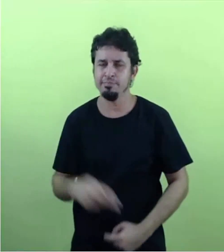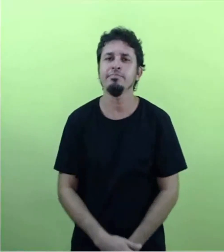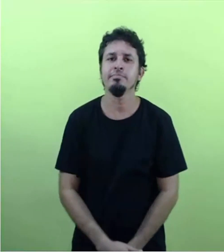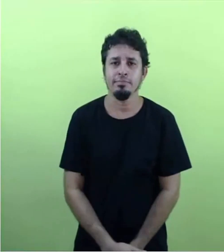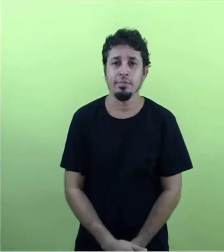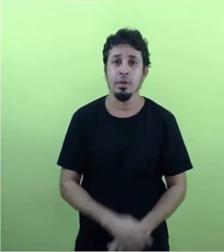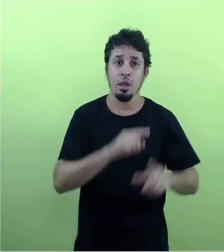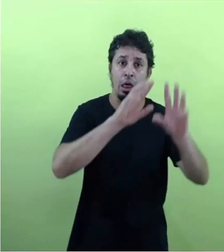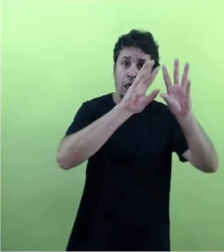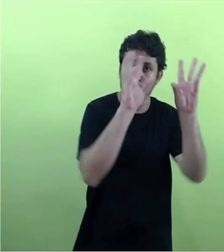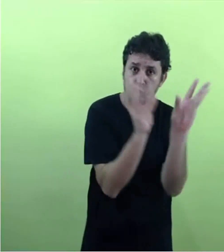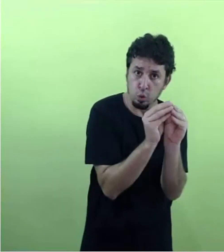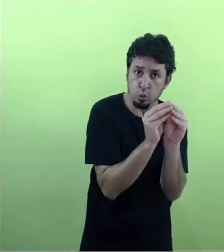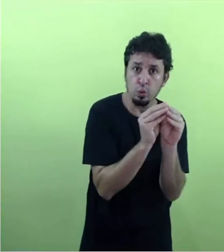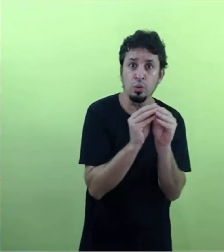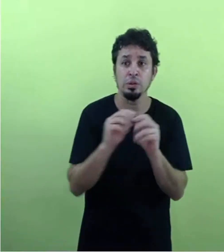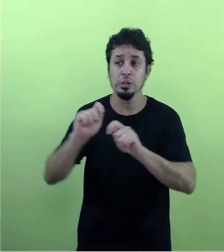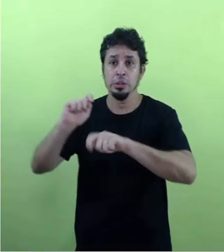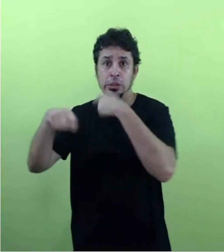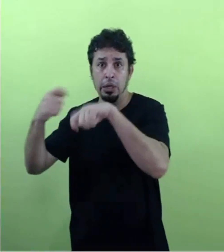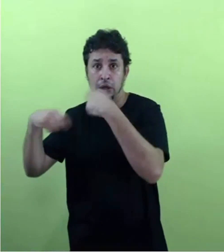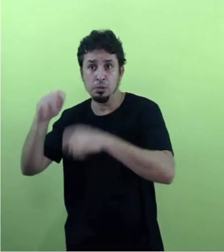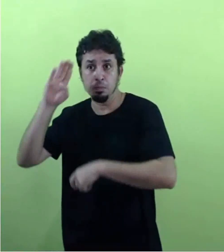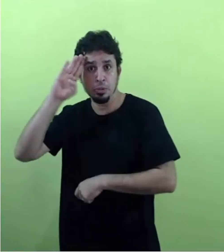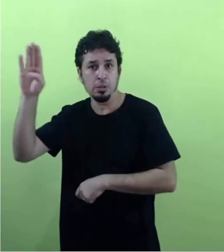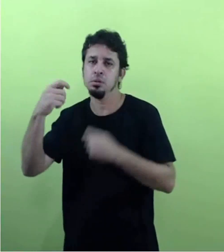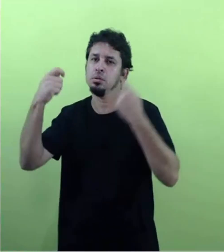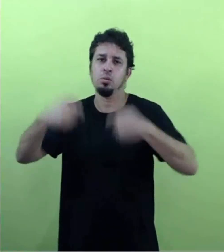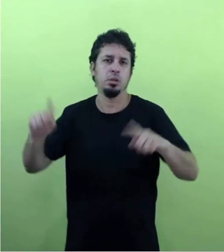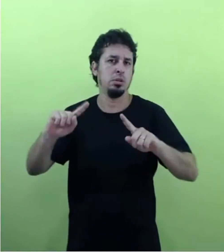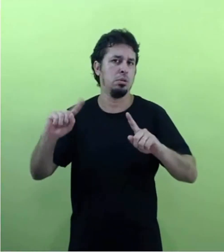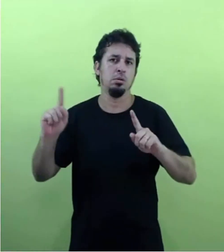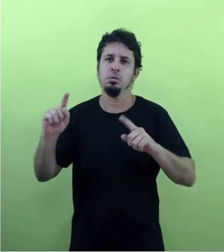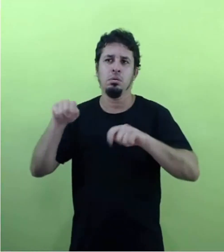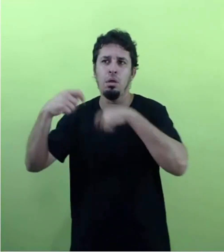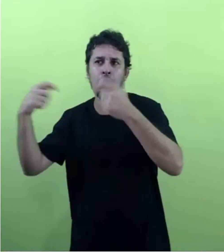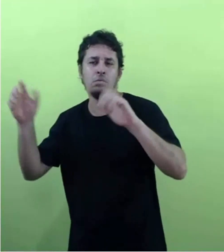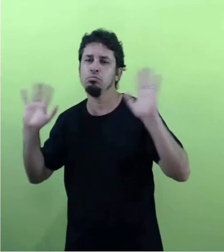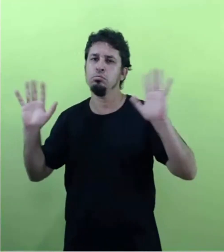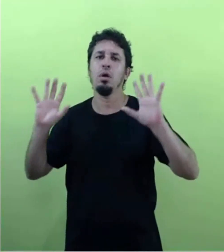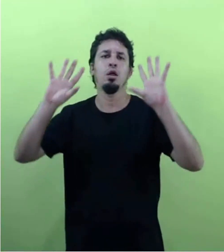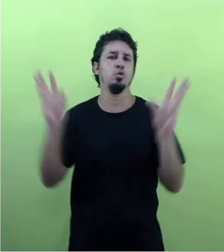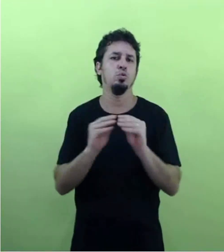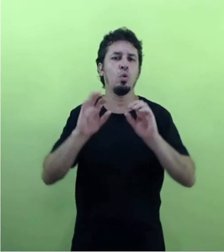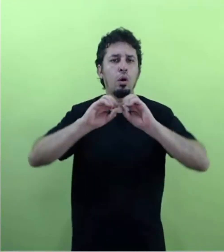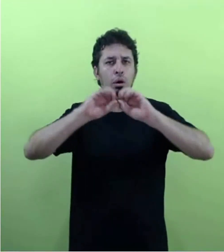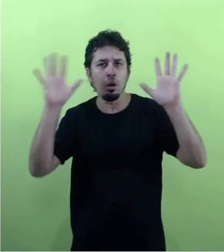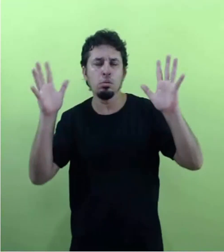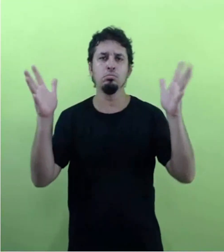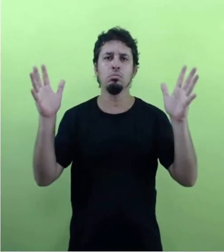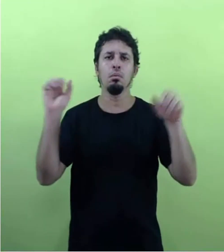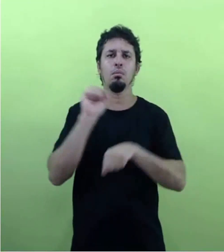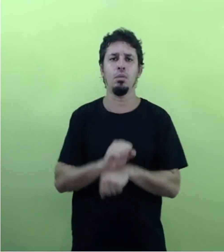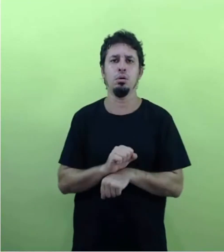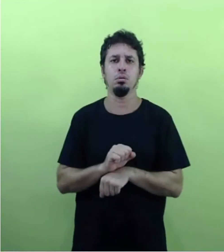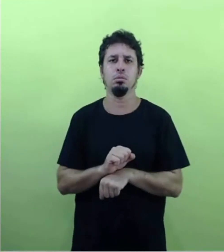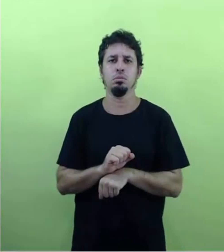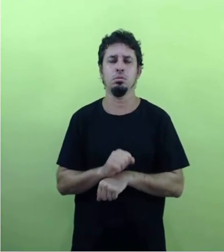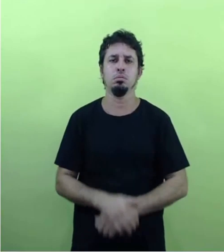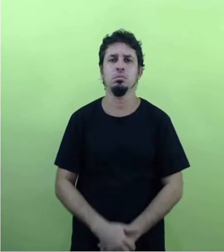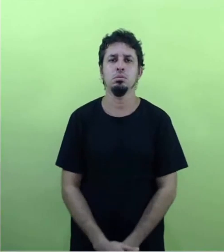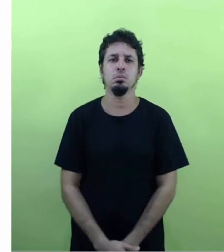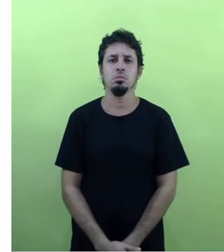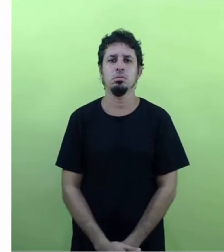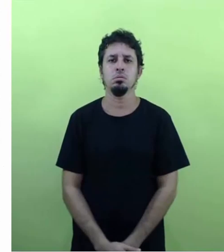pele. Entre o resumo e os sinais principais não há escurecimento e clareamento da imagem, apenas há